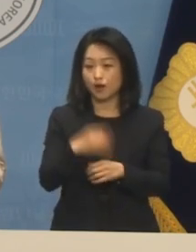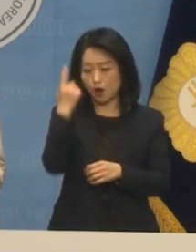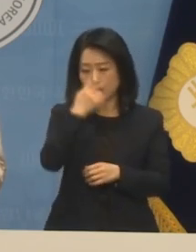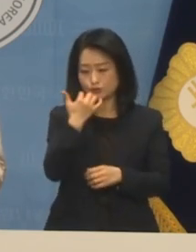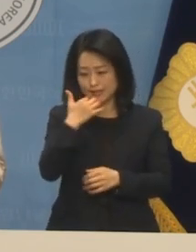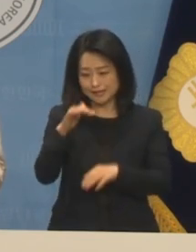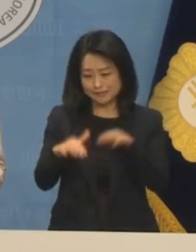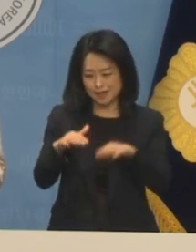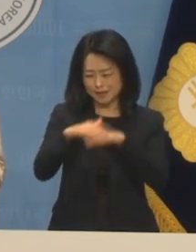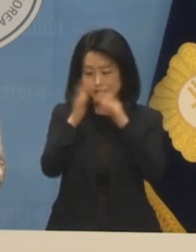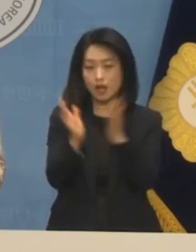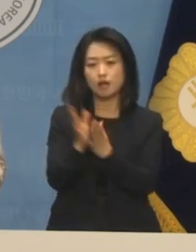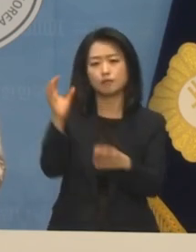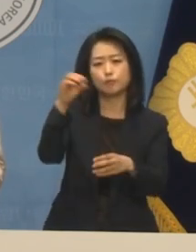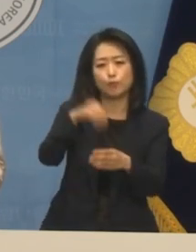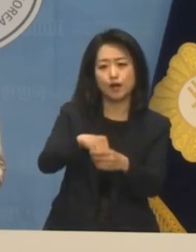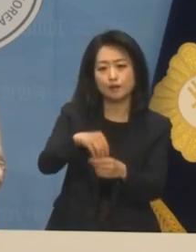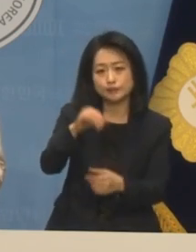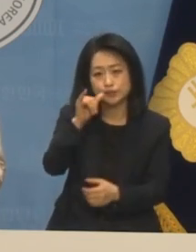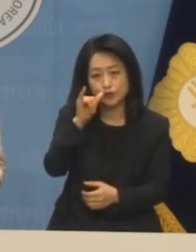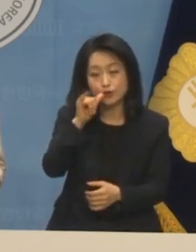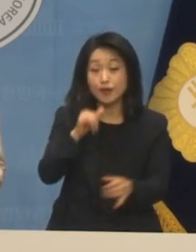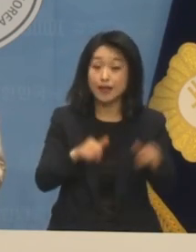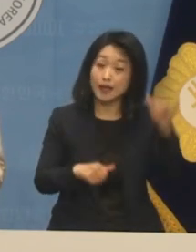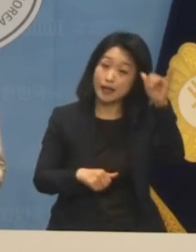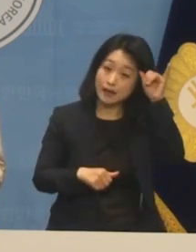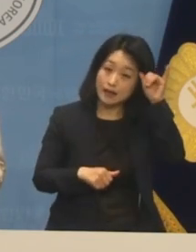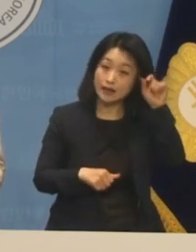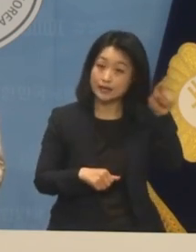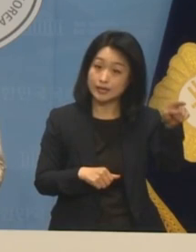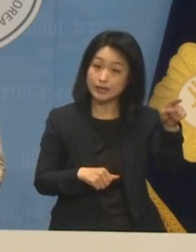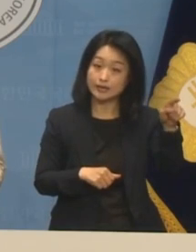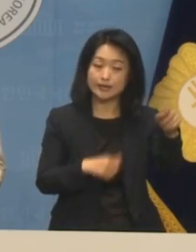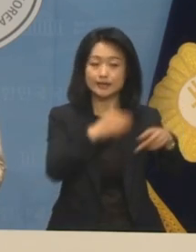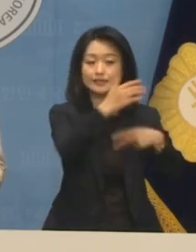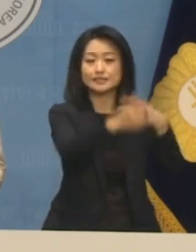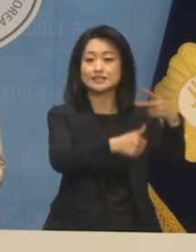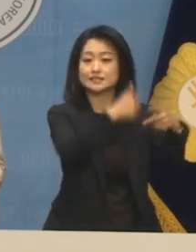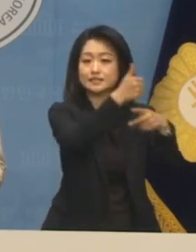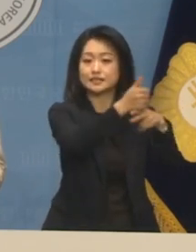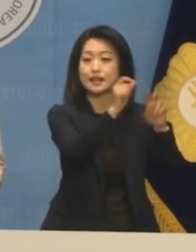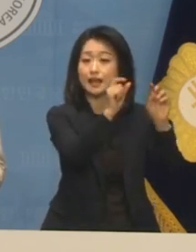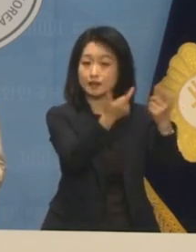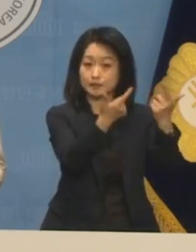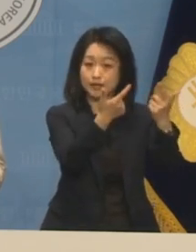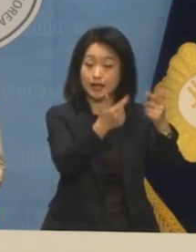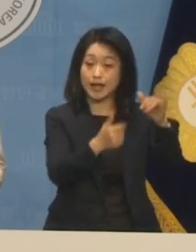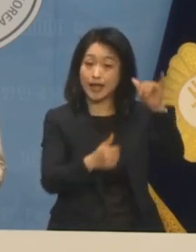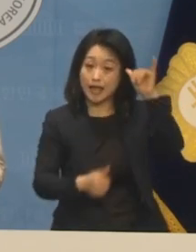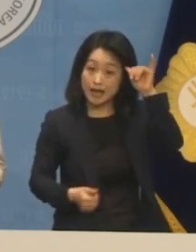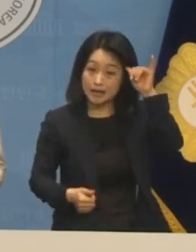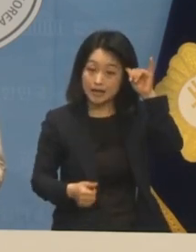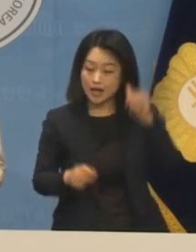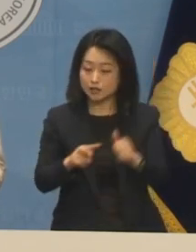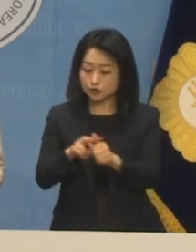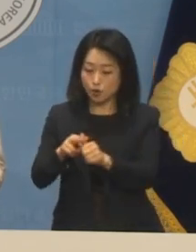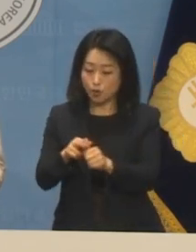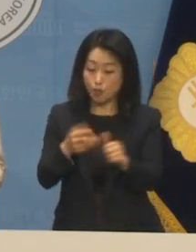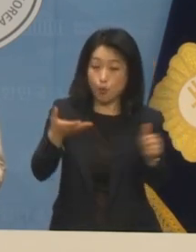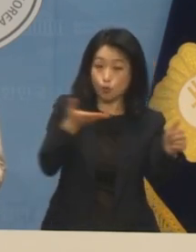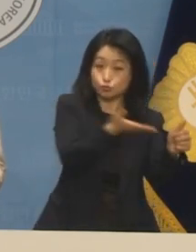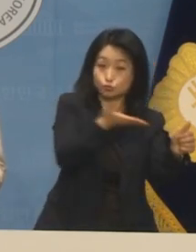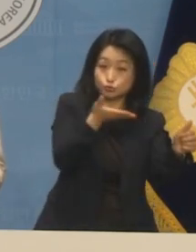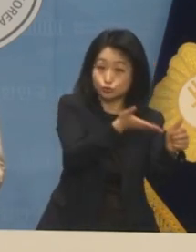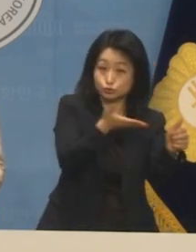않을 수 없습니다. AI는 단언컨대 신이 아닙니다. AI는 투입된 데이터를